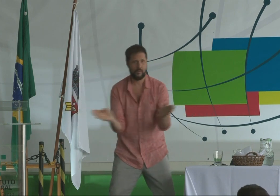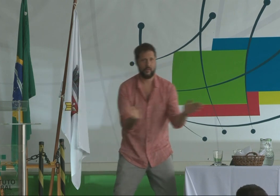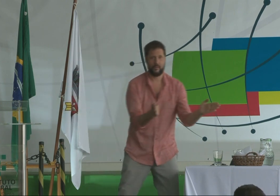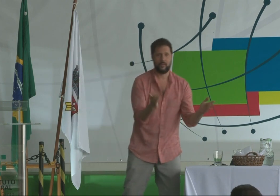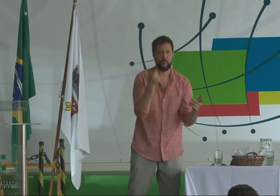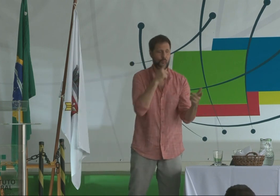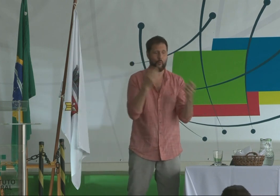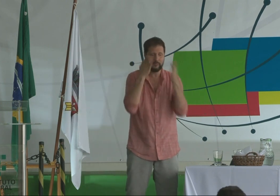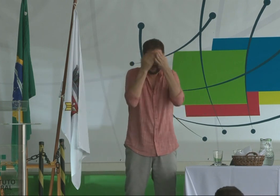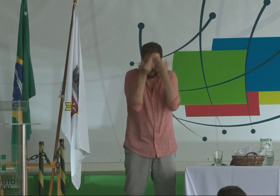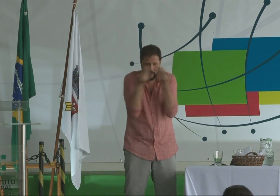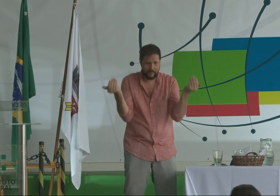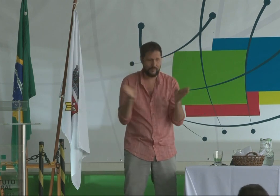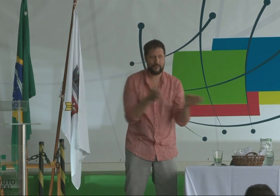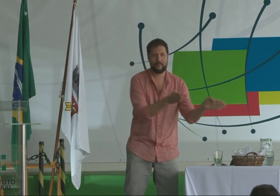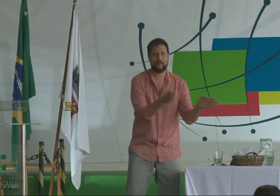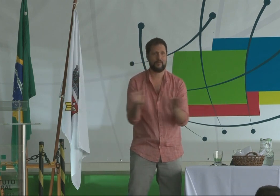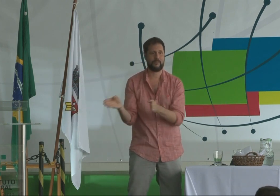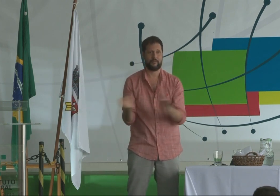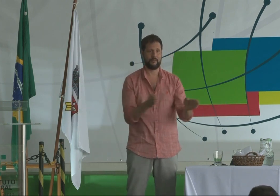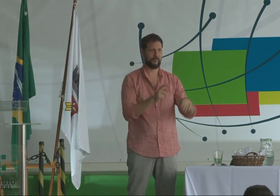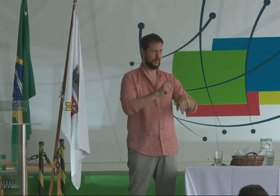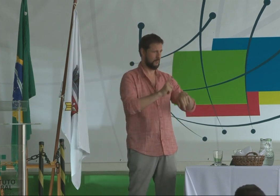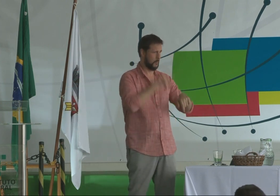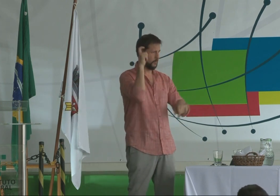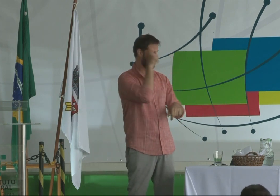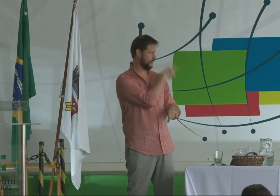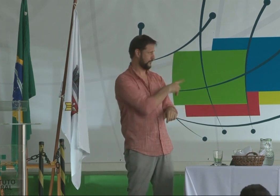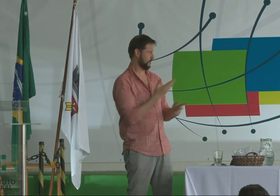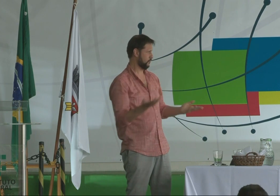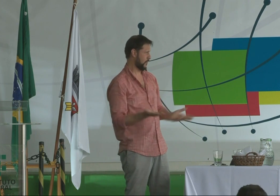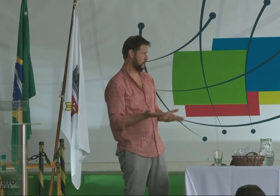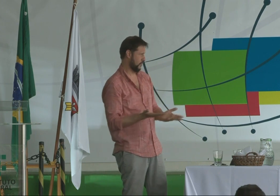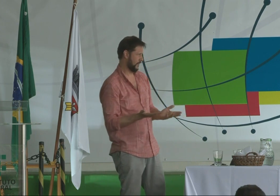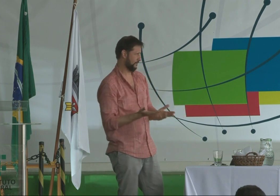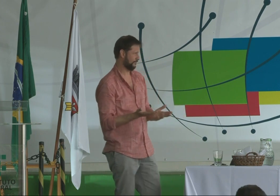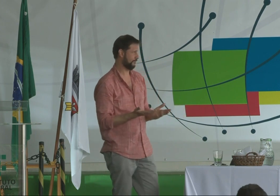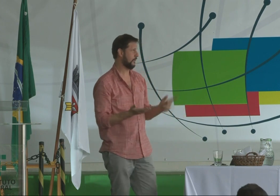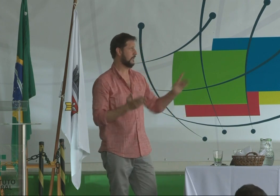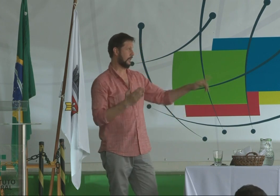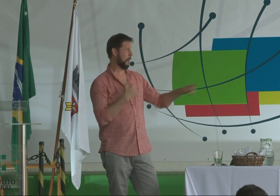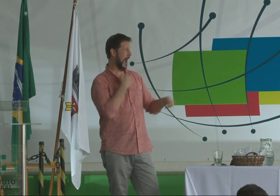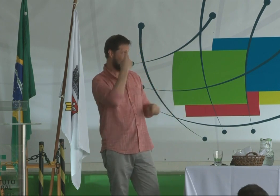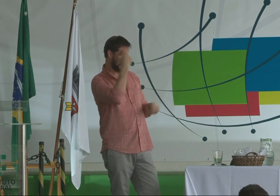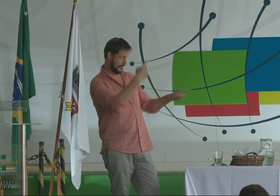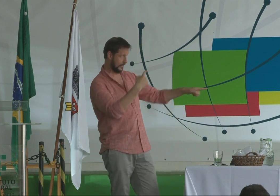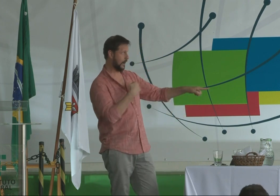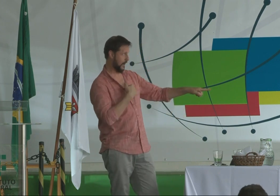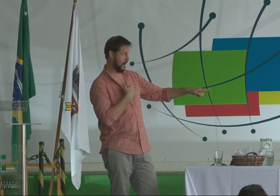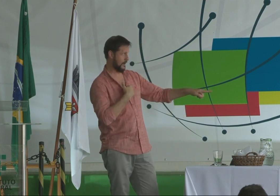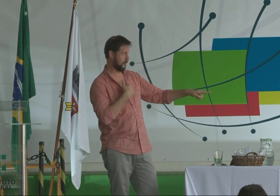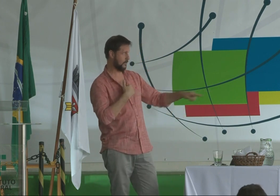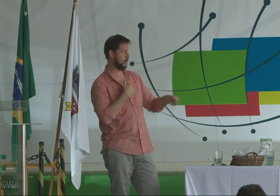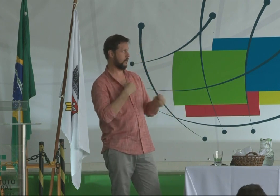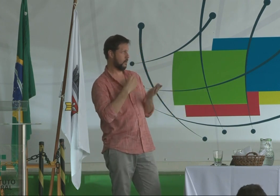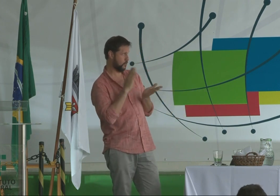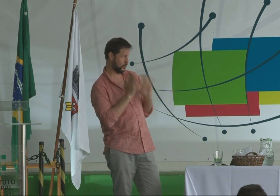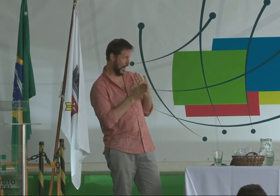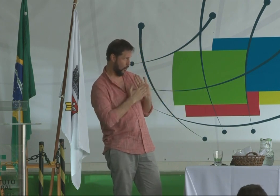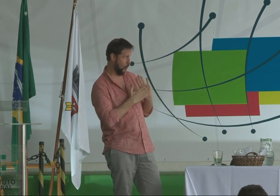tem alunos ouvintes, alunos surdos, e como que a gente vai trabalhar? O momento é difícil, tempo é muito curto. Então, quer dizer, aqui você falou